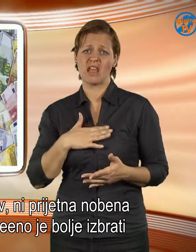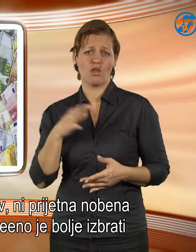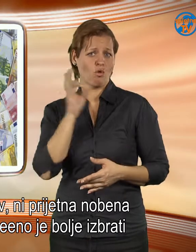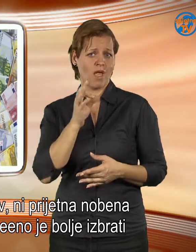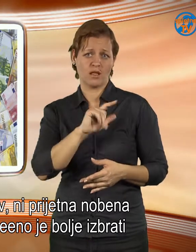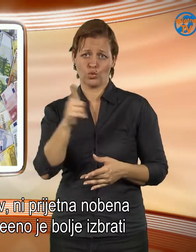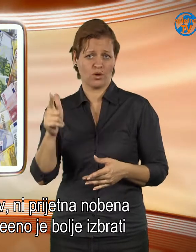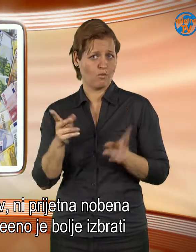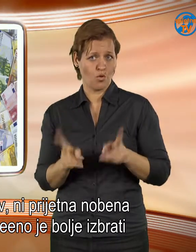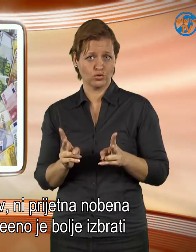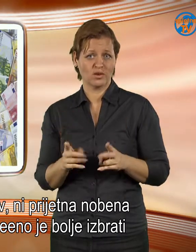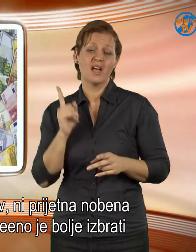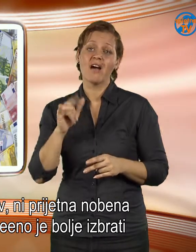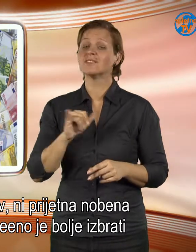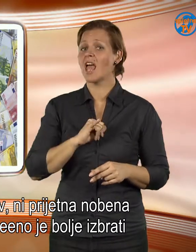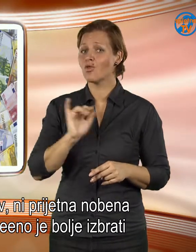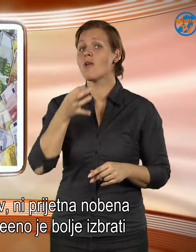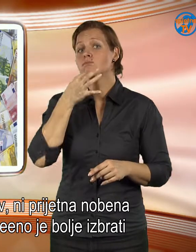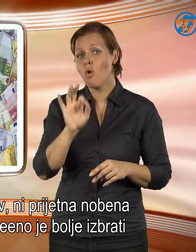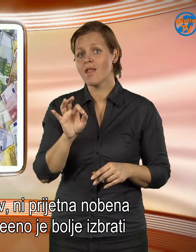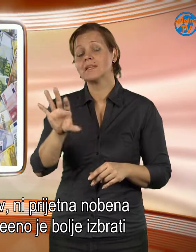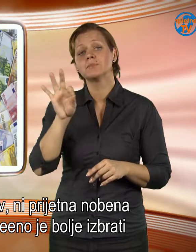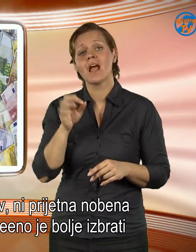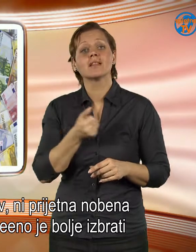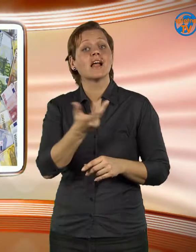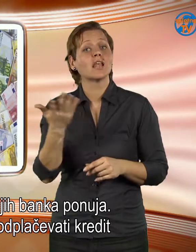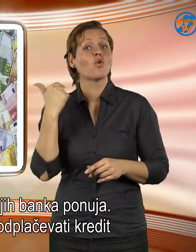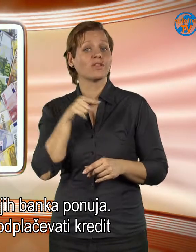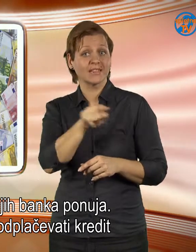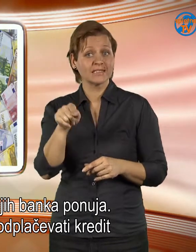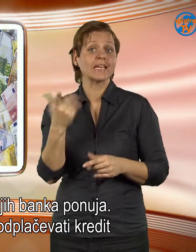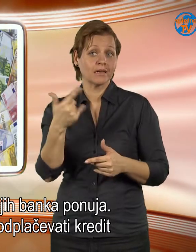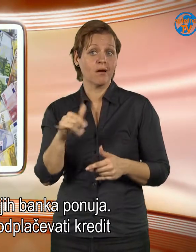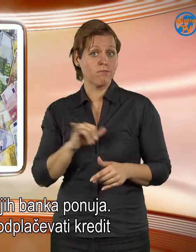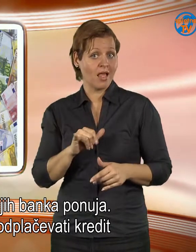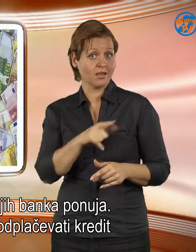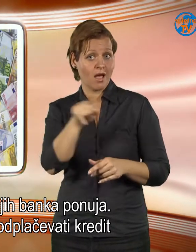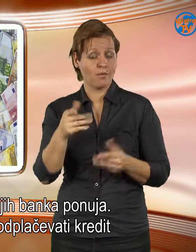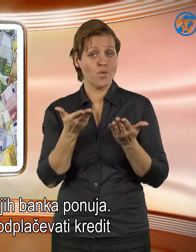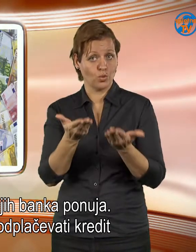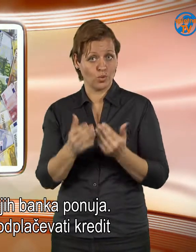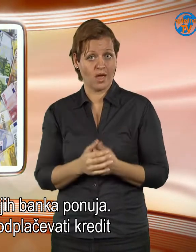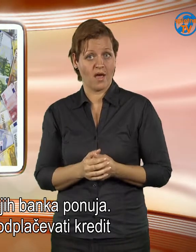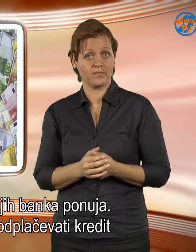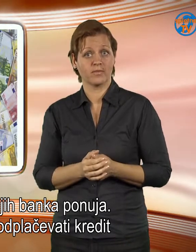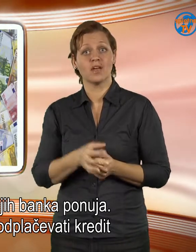druga možnost, a vseeno je bolje izbrati katero od tistih, ki jih banka ponuja. Če